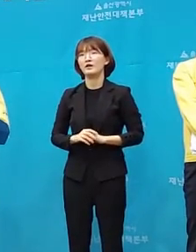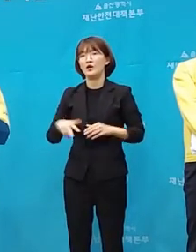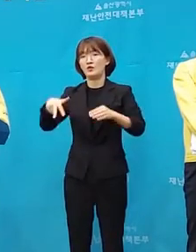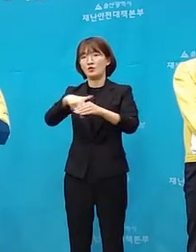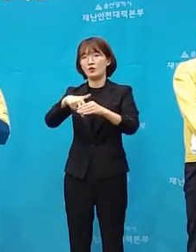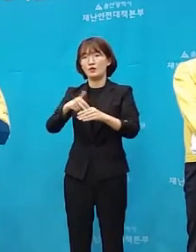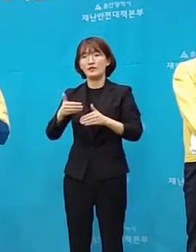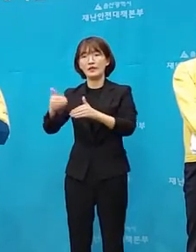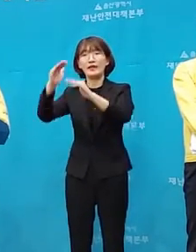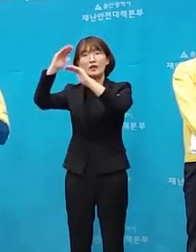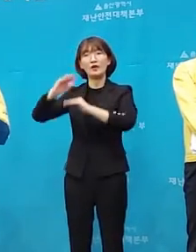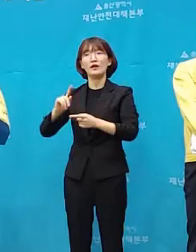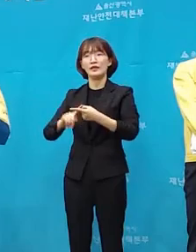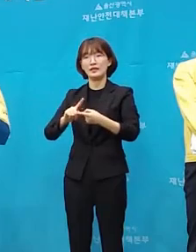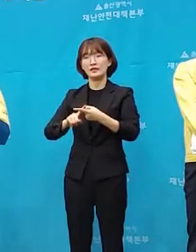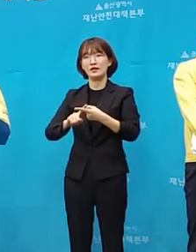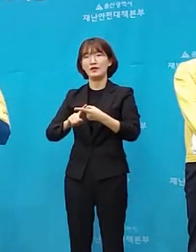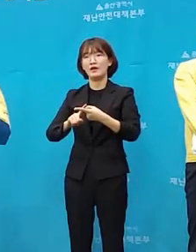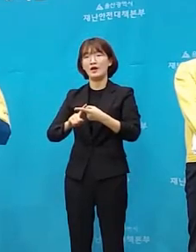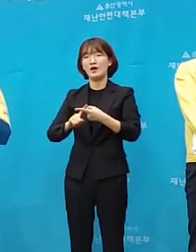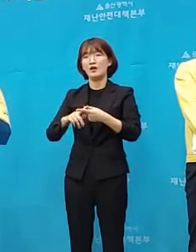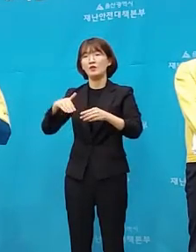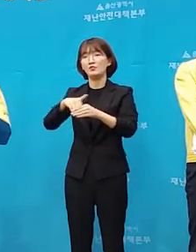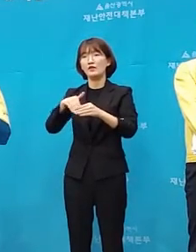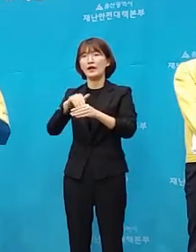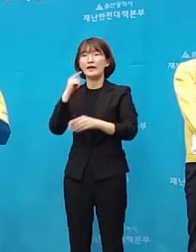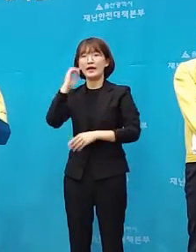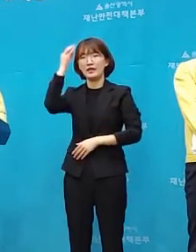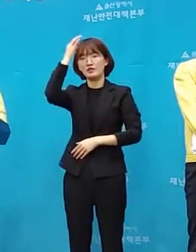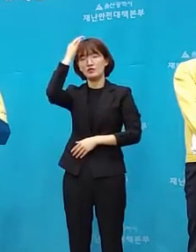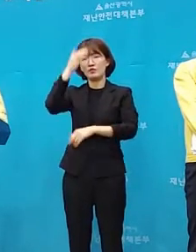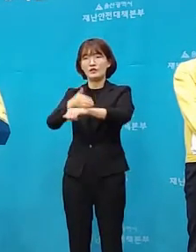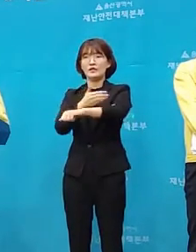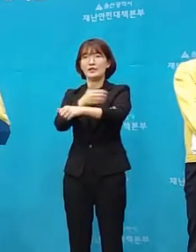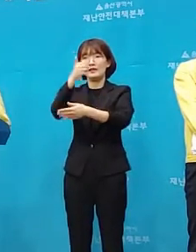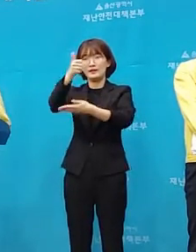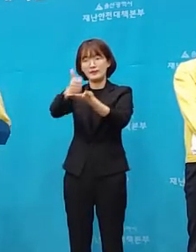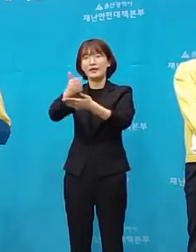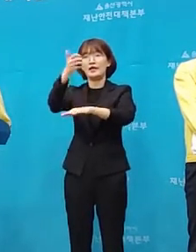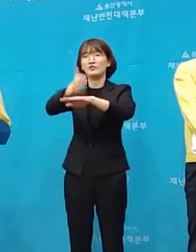종교단체 추진 사항 부분은 방송락 문화실 과장께서 상시 설명을 드리겠습니다.